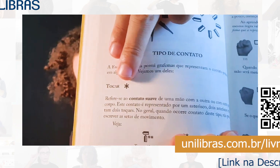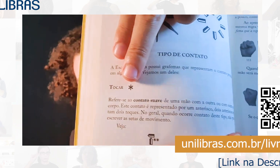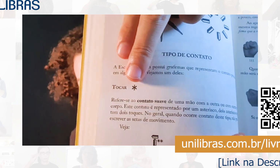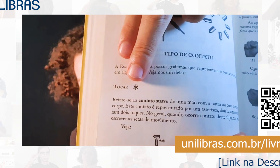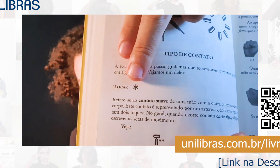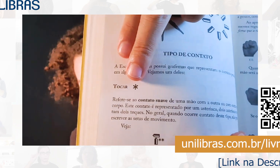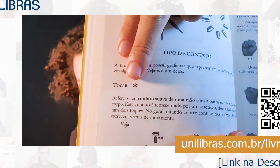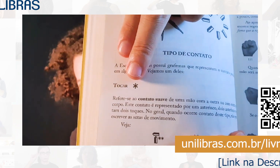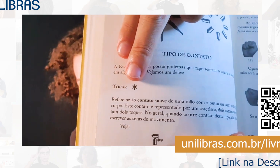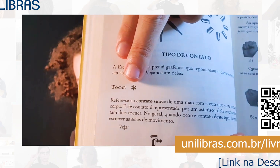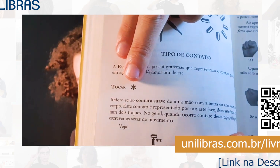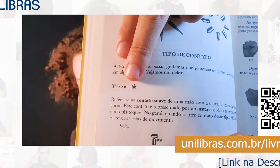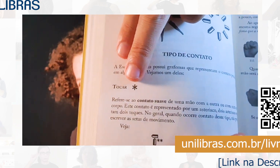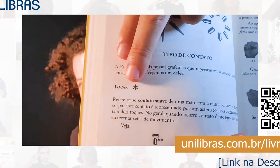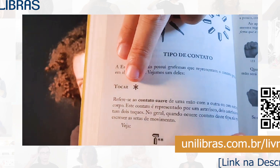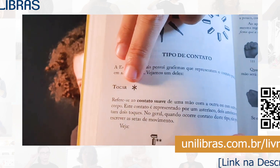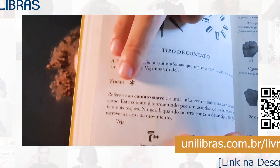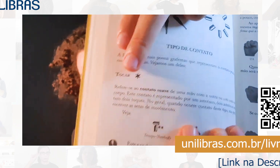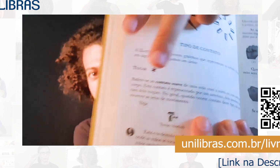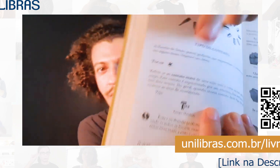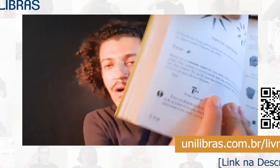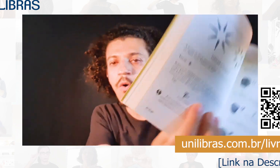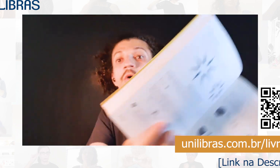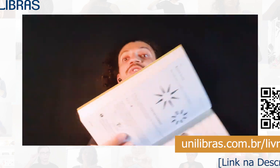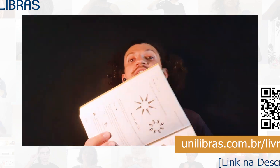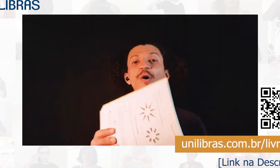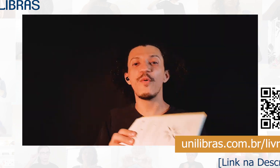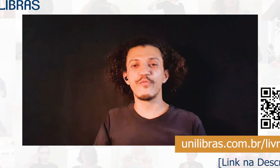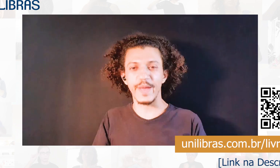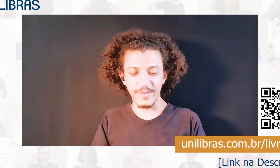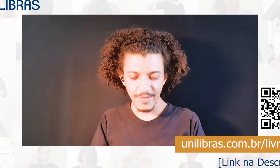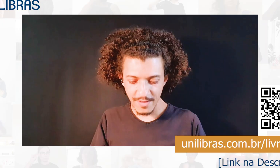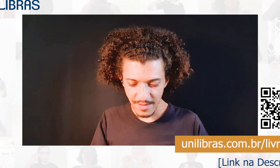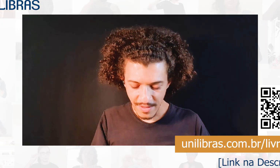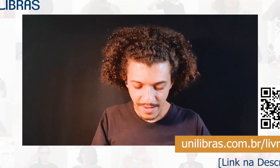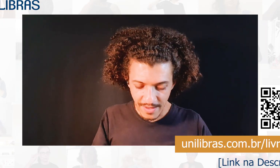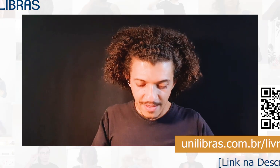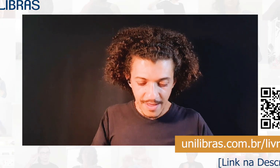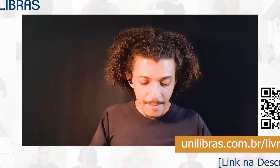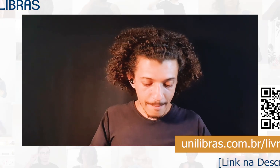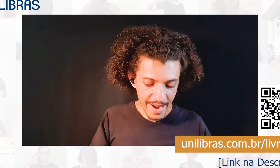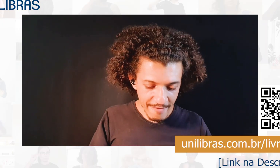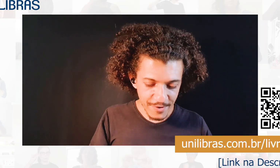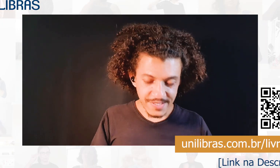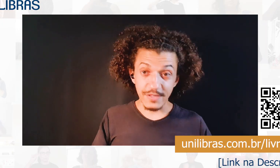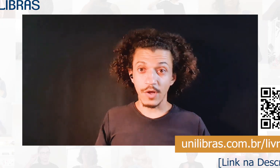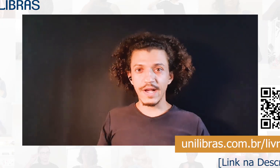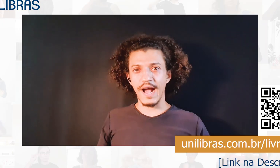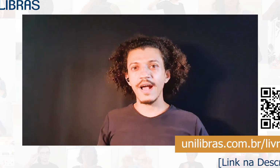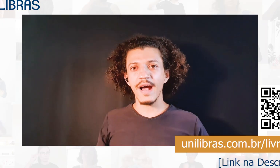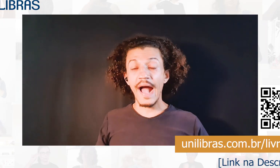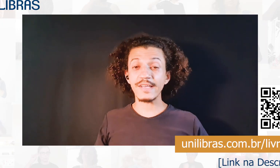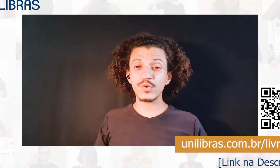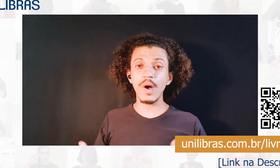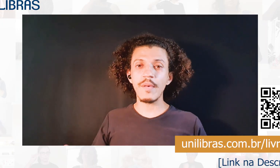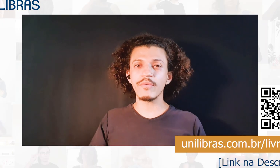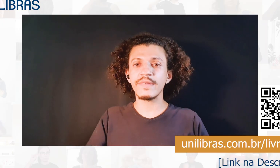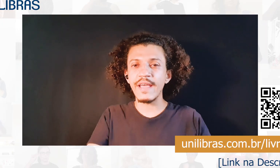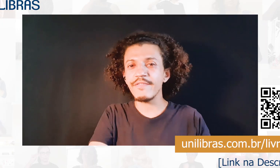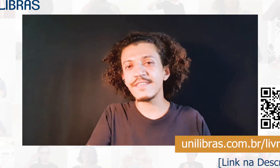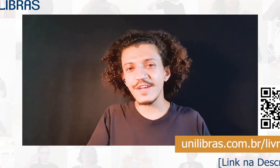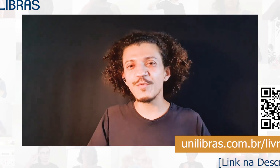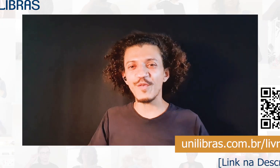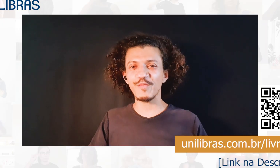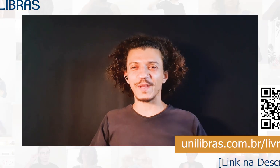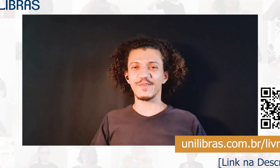esse asterisco indica tocar, então, onde que está o movimento? Para você tocar, a sua mão